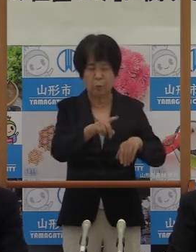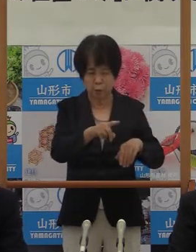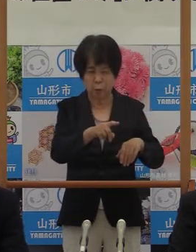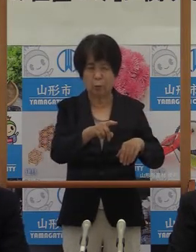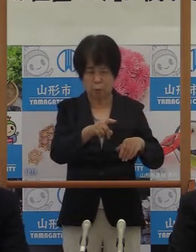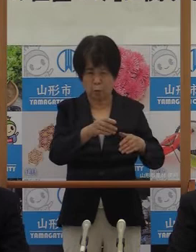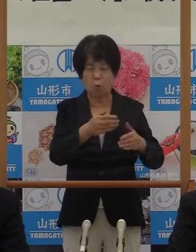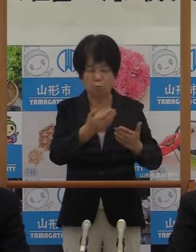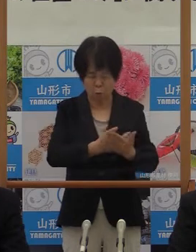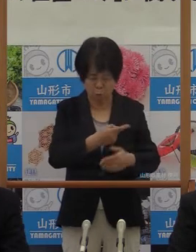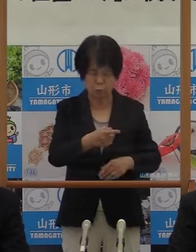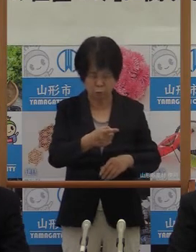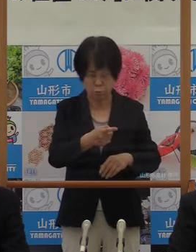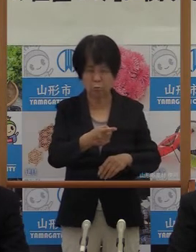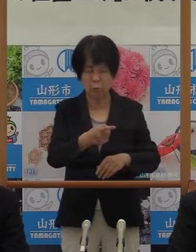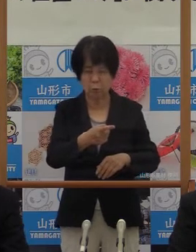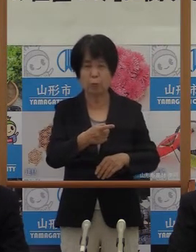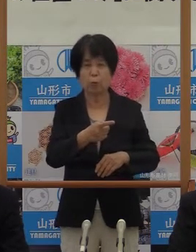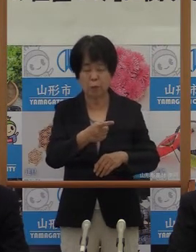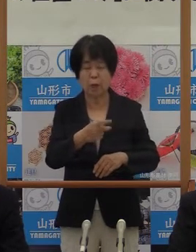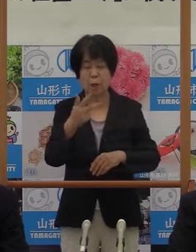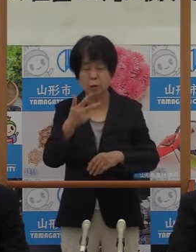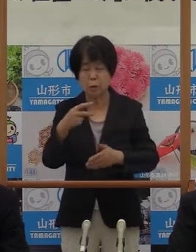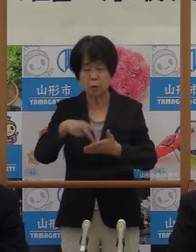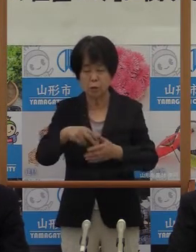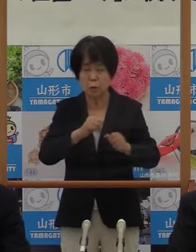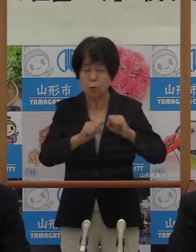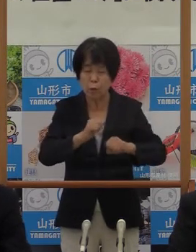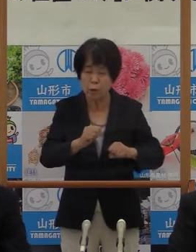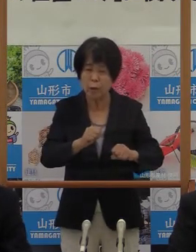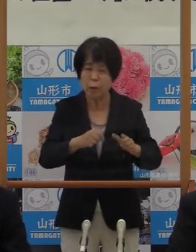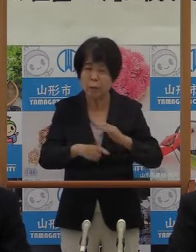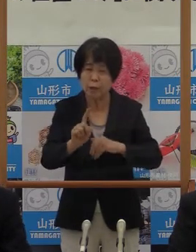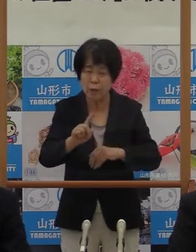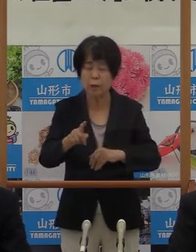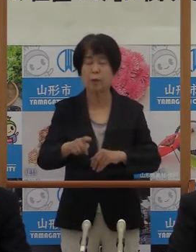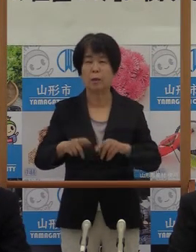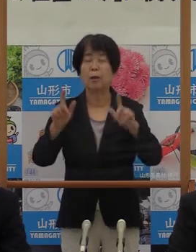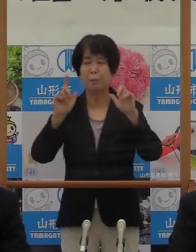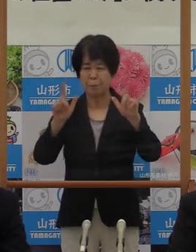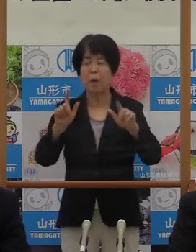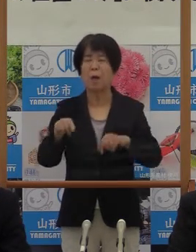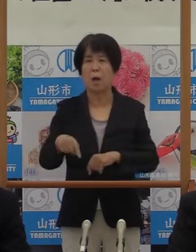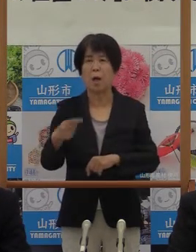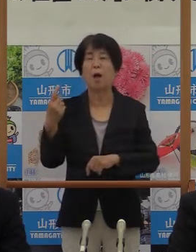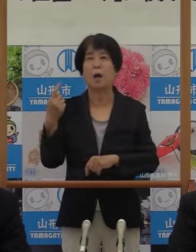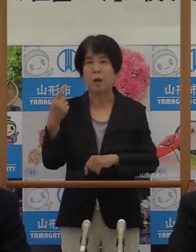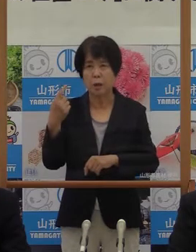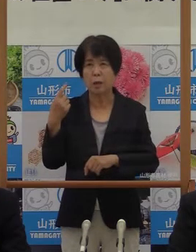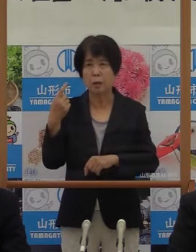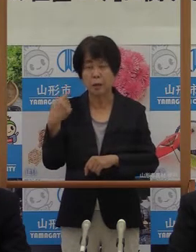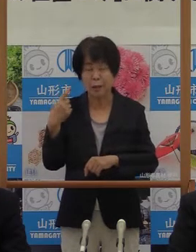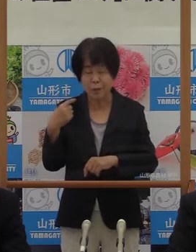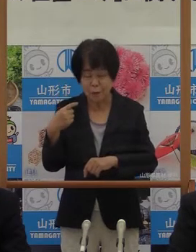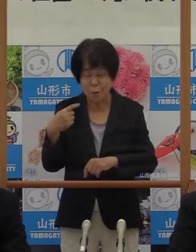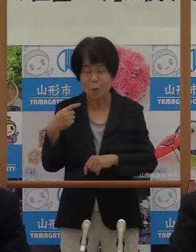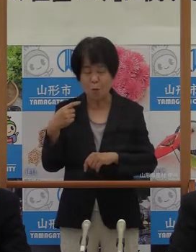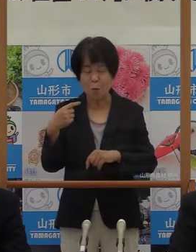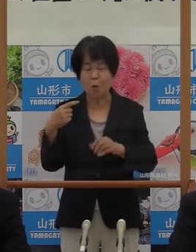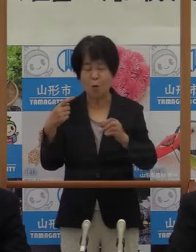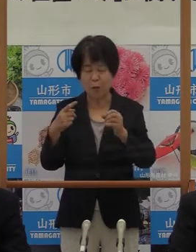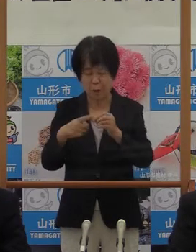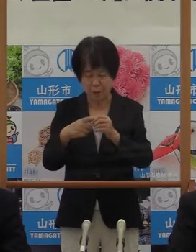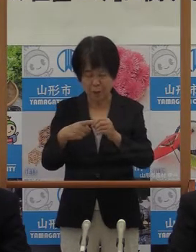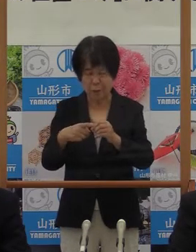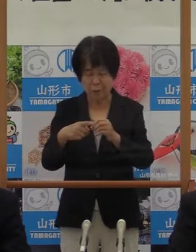市が動いた理由について教えてください。 はい、まず公民案につきましては、昨日ドキュメンタリー映画祭でその